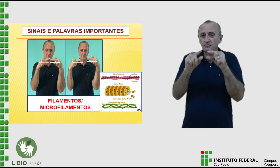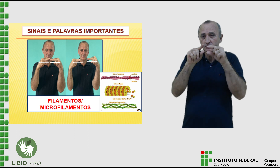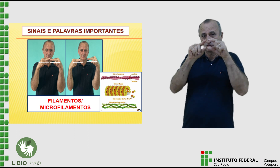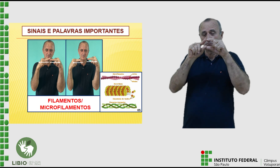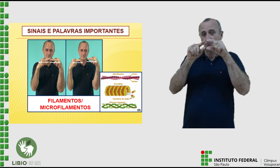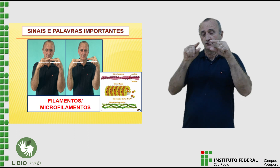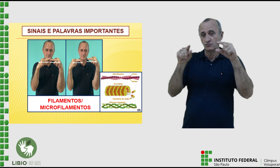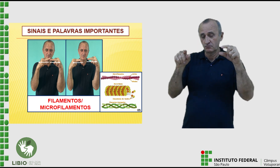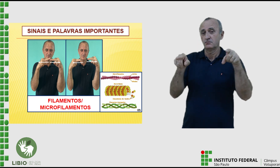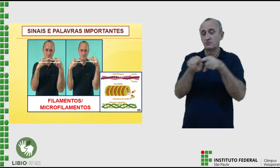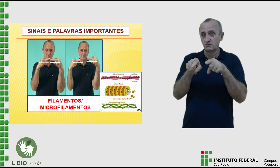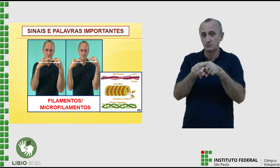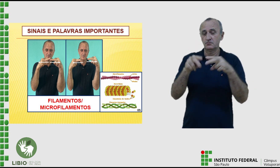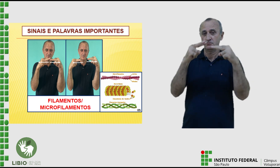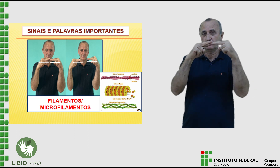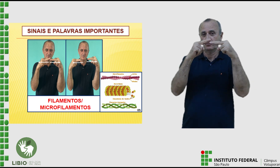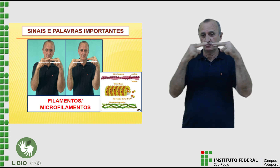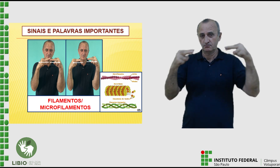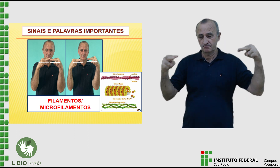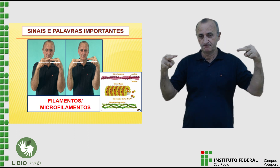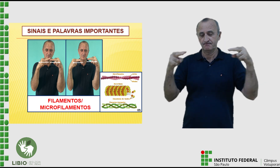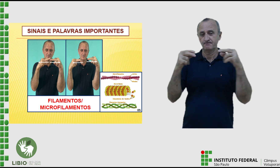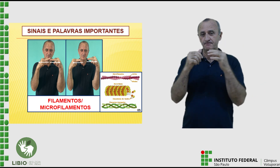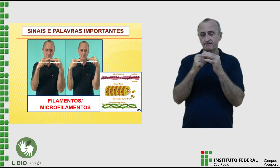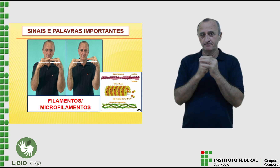Microfilamentos, filamentos.